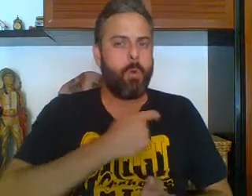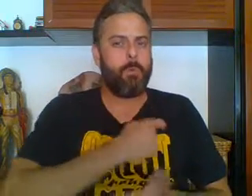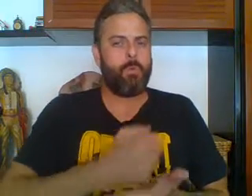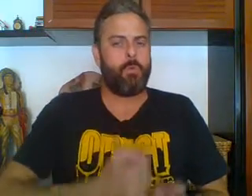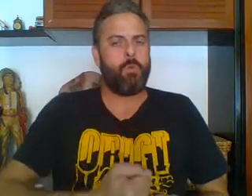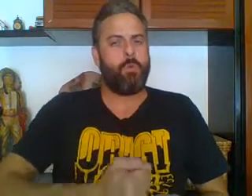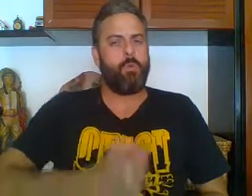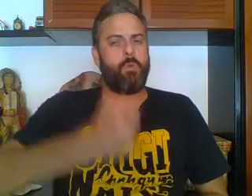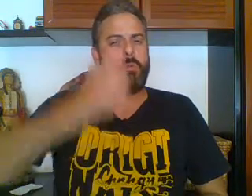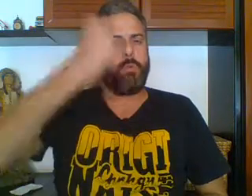diferencias